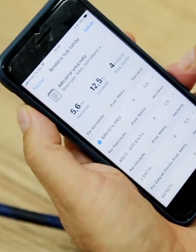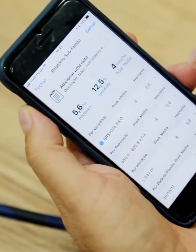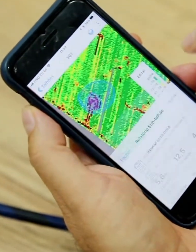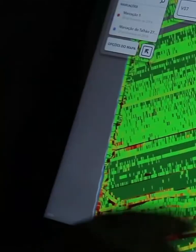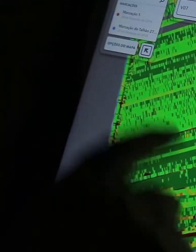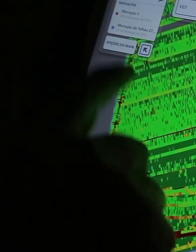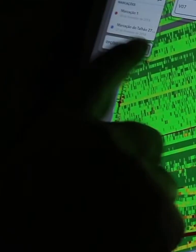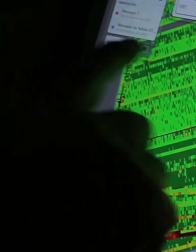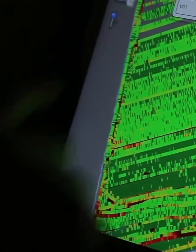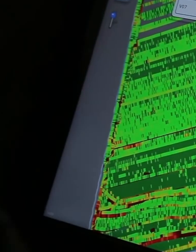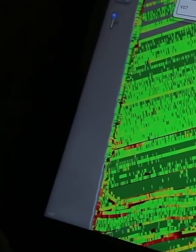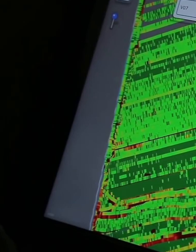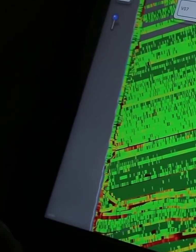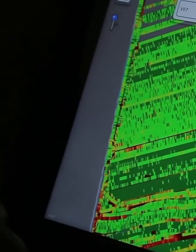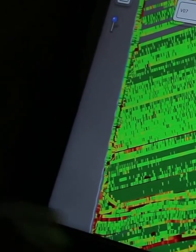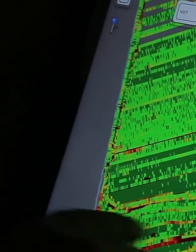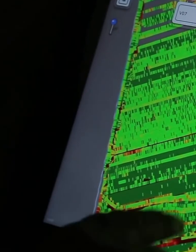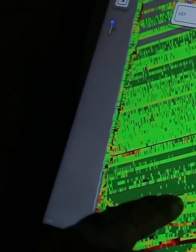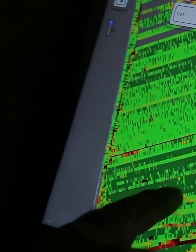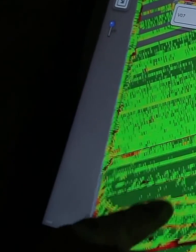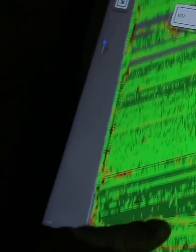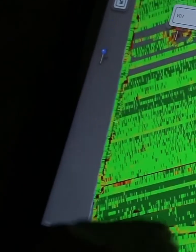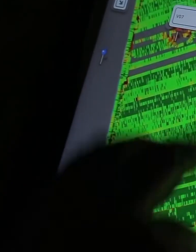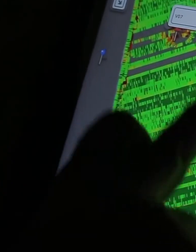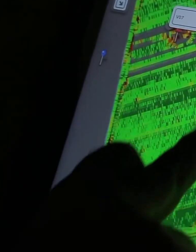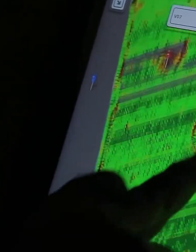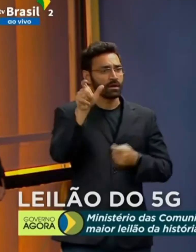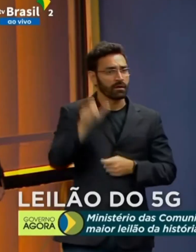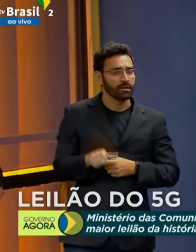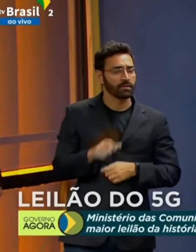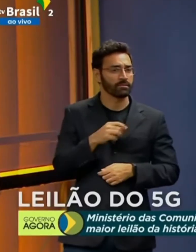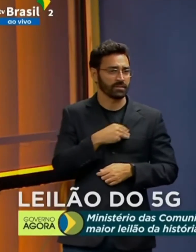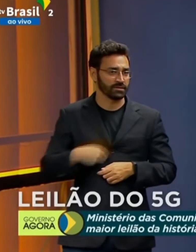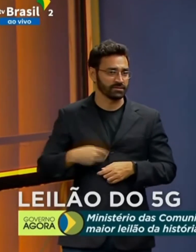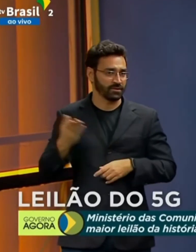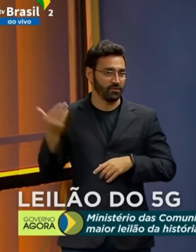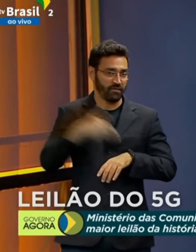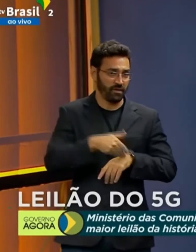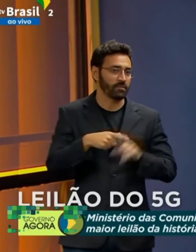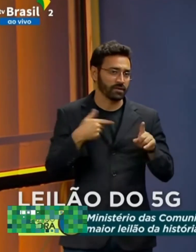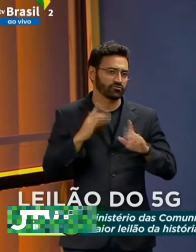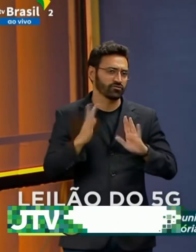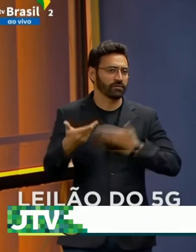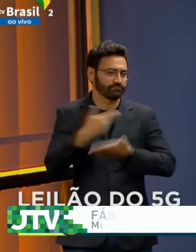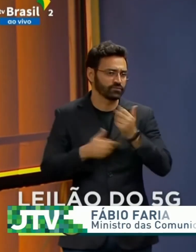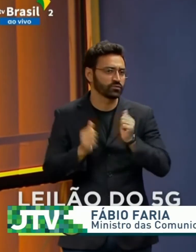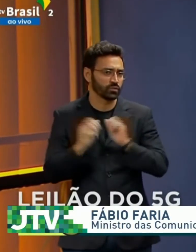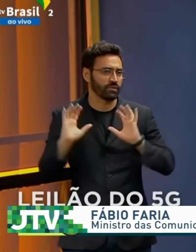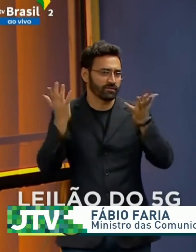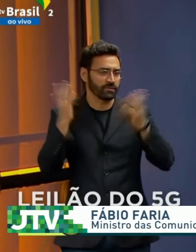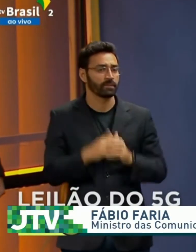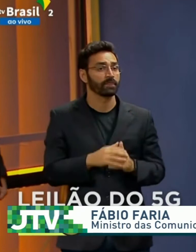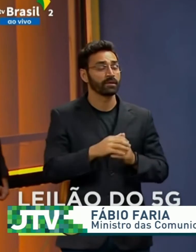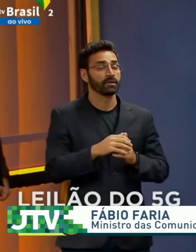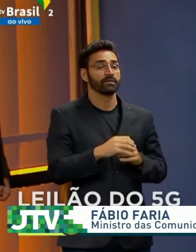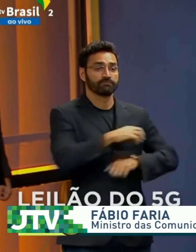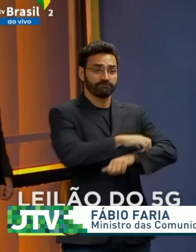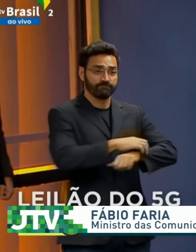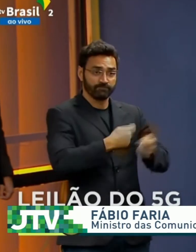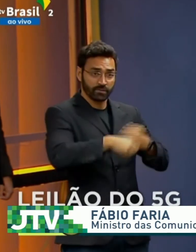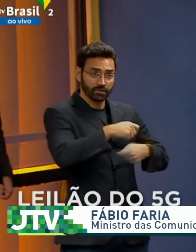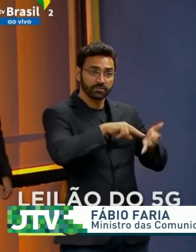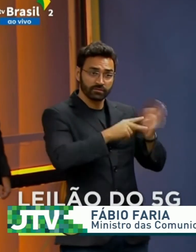para a economia como um todo com destaque para o Agro eo agronegócio do Brasil que representa oito por